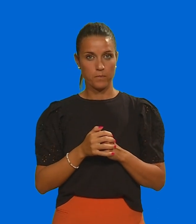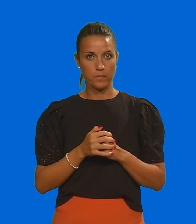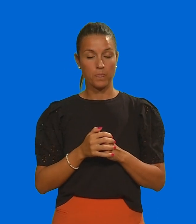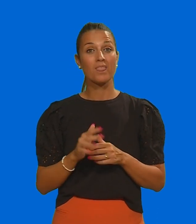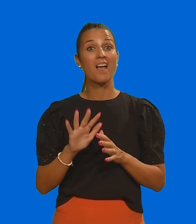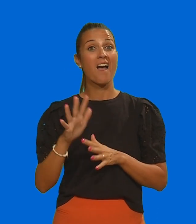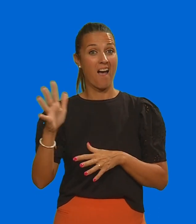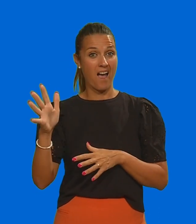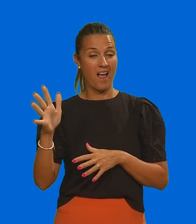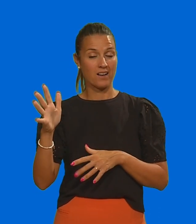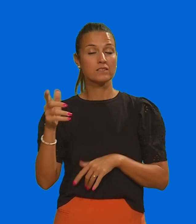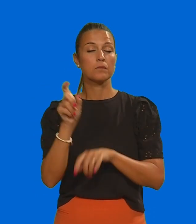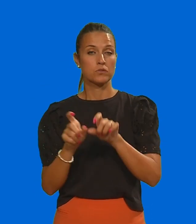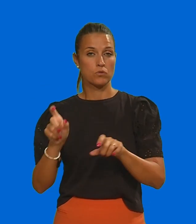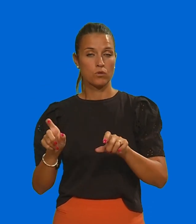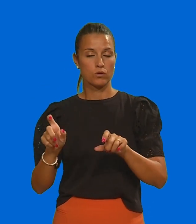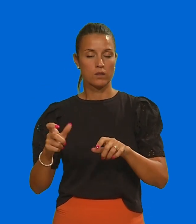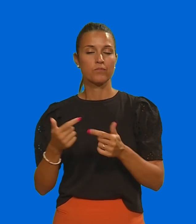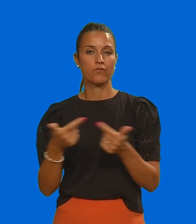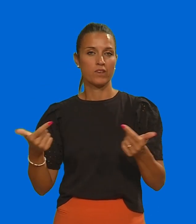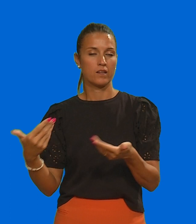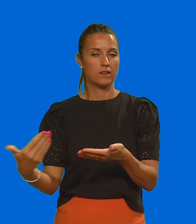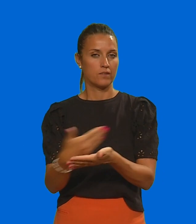Altre sono rimaste gravemente ferite.